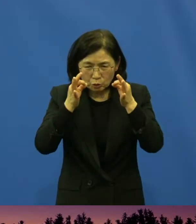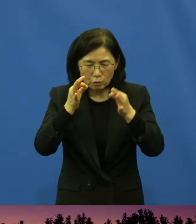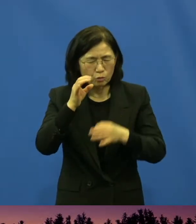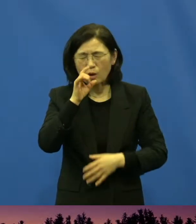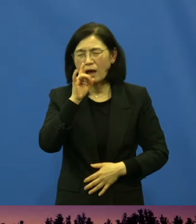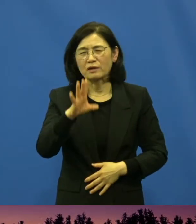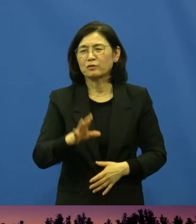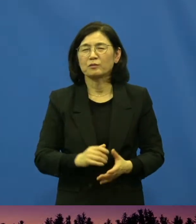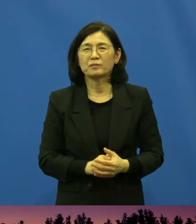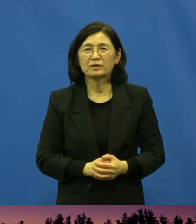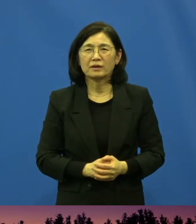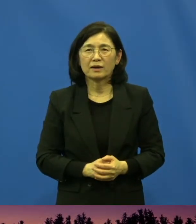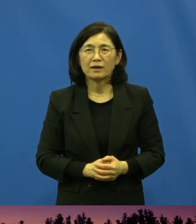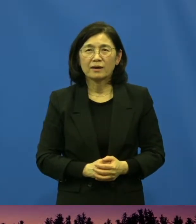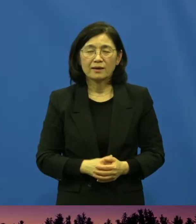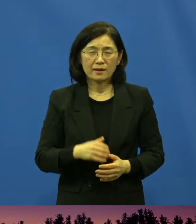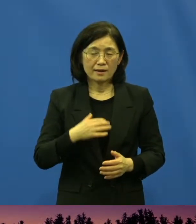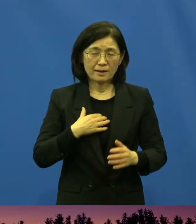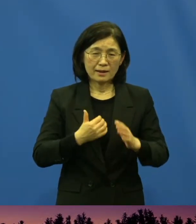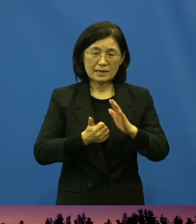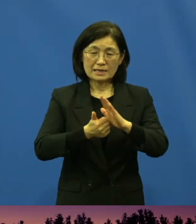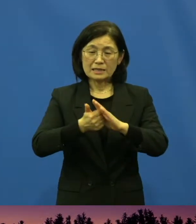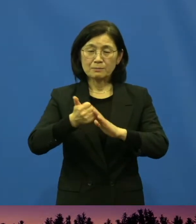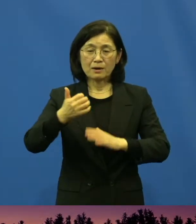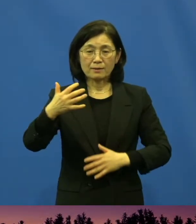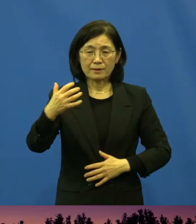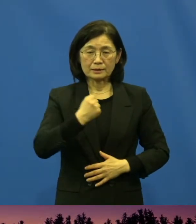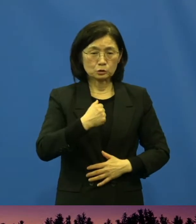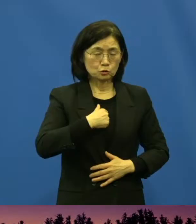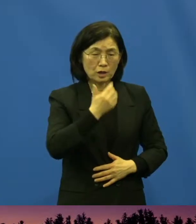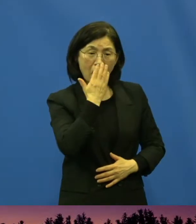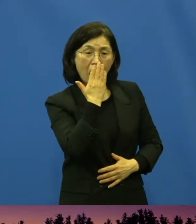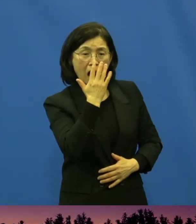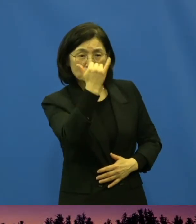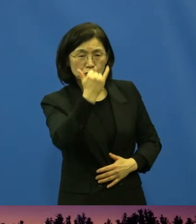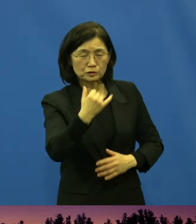여러분, 자기에게 희망을 가지는 사람은 주님을 붙들지 않습니다.